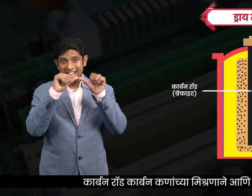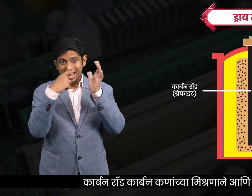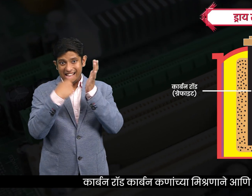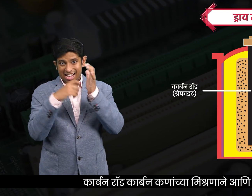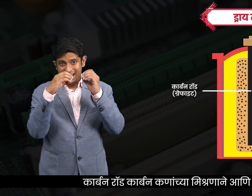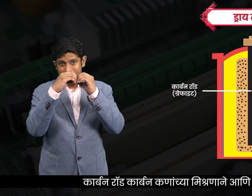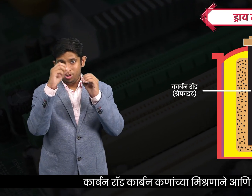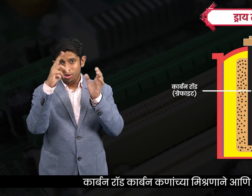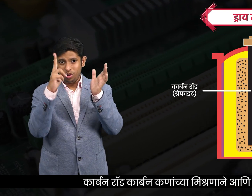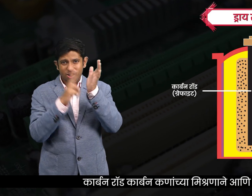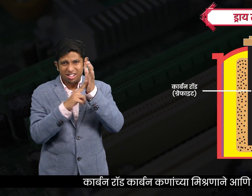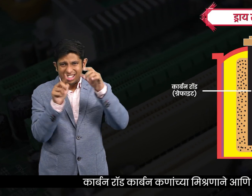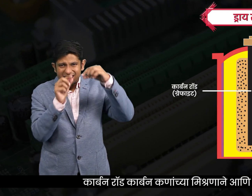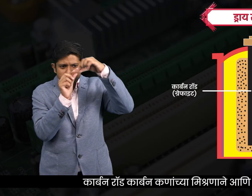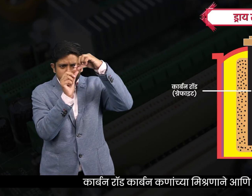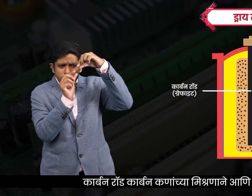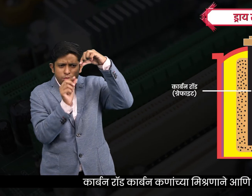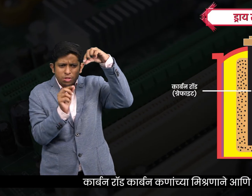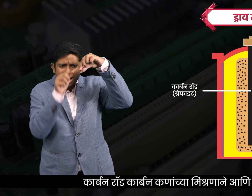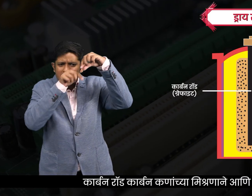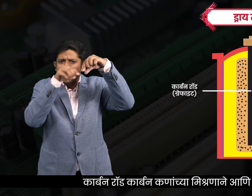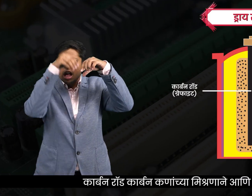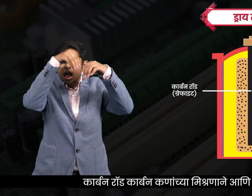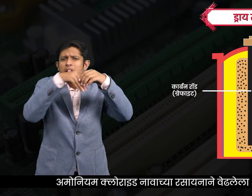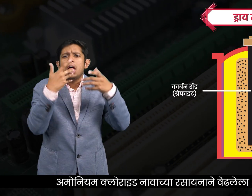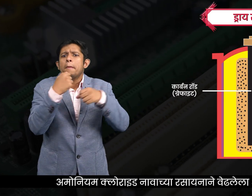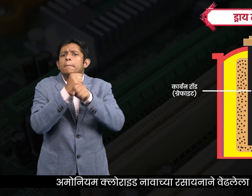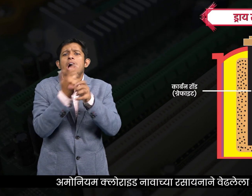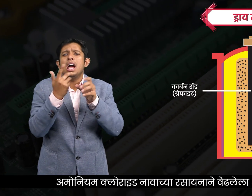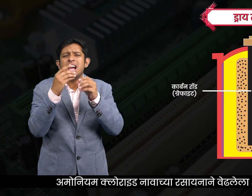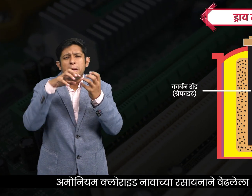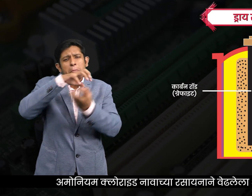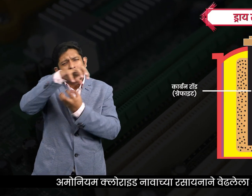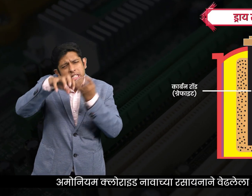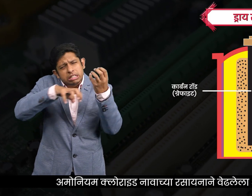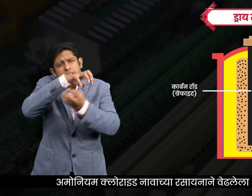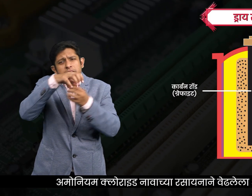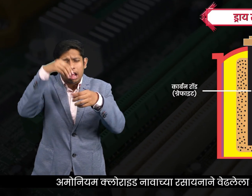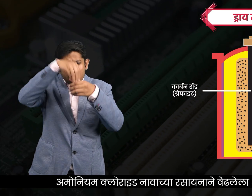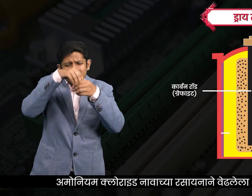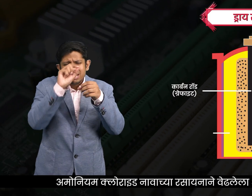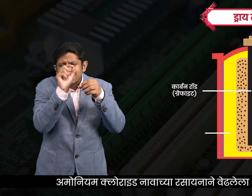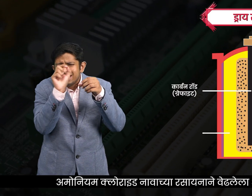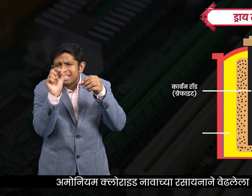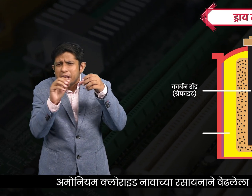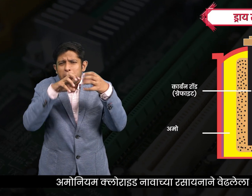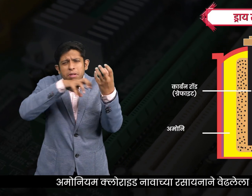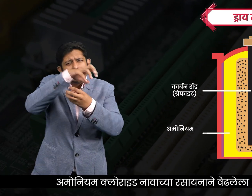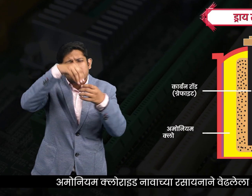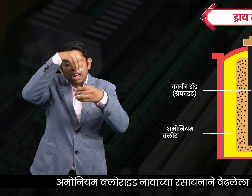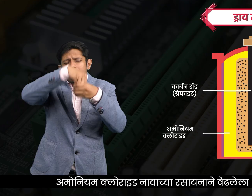कार्बन रॉड कार्बन कणांच्या मिश्रणाने आणि अमोनियम क्लोराईड नावाच्या रसायनाने वाढलेला